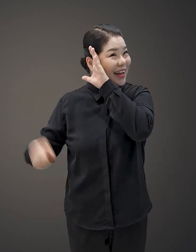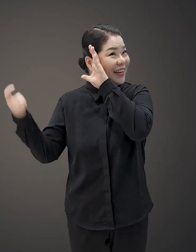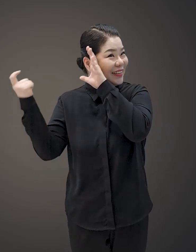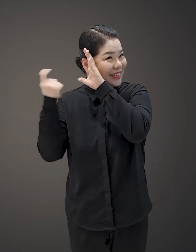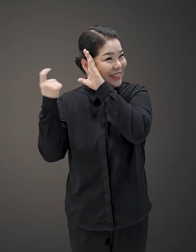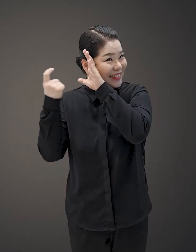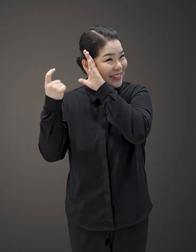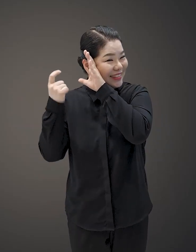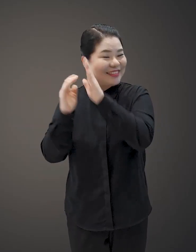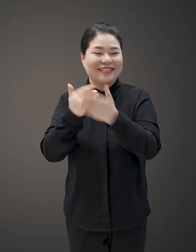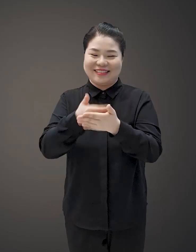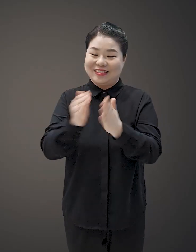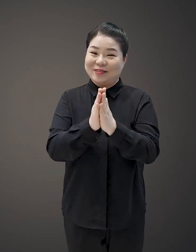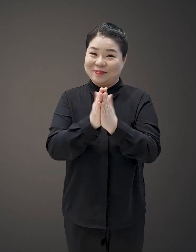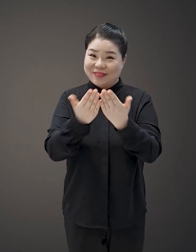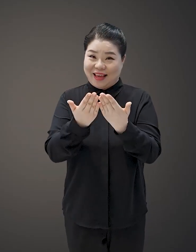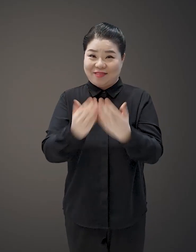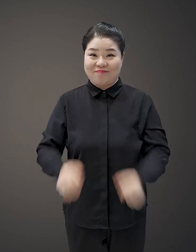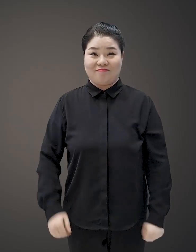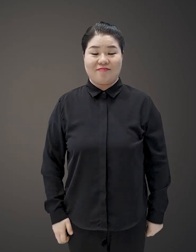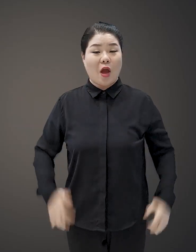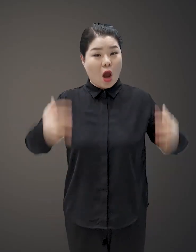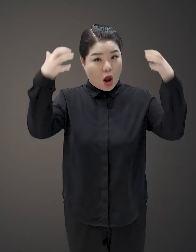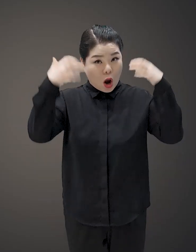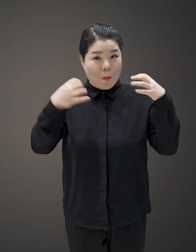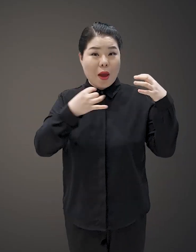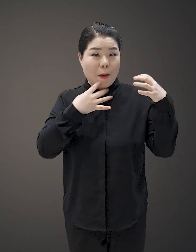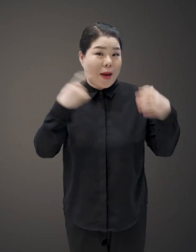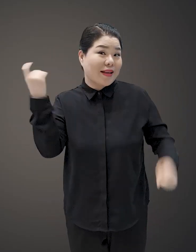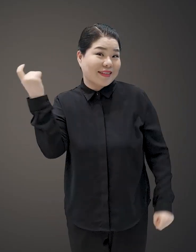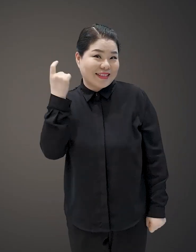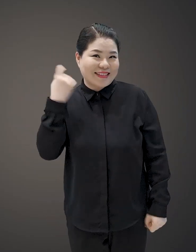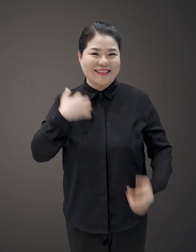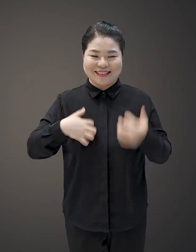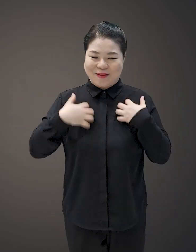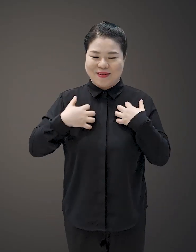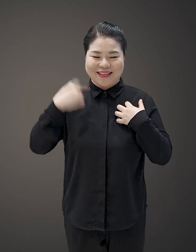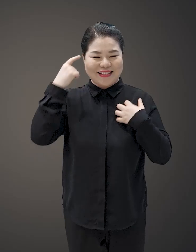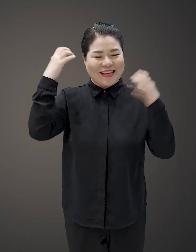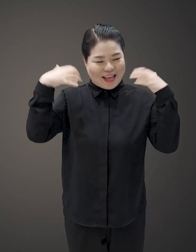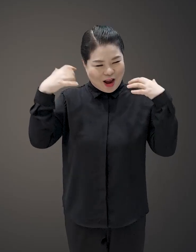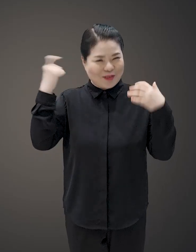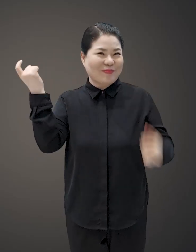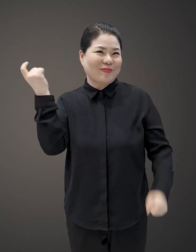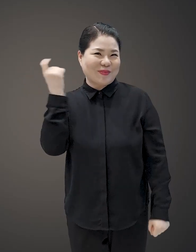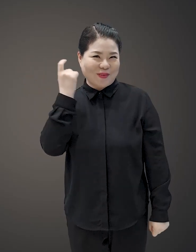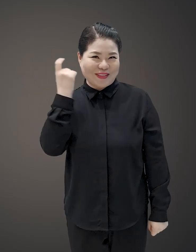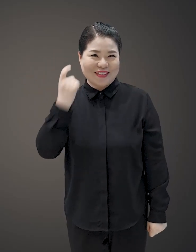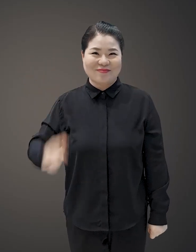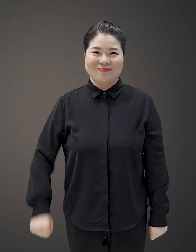그림책. 오직 여름에만 들려오는 재미난 여름 소리.